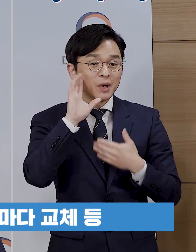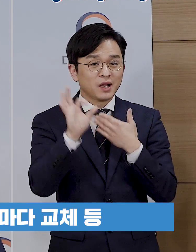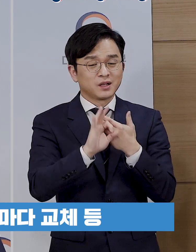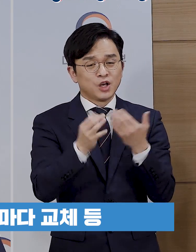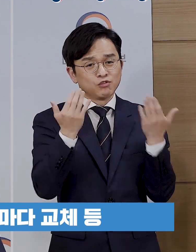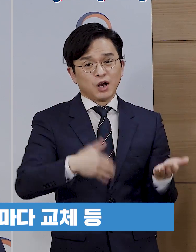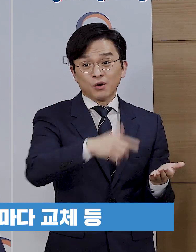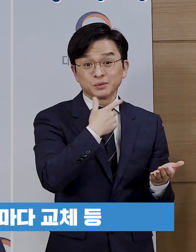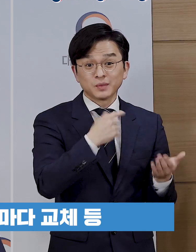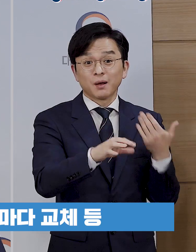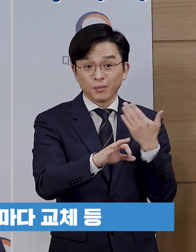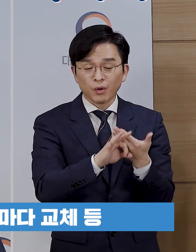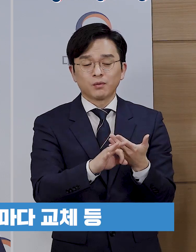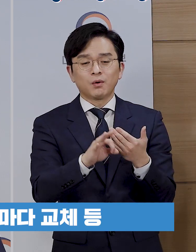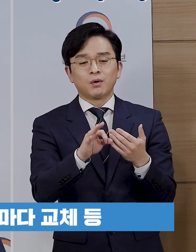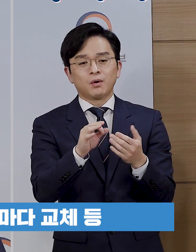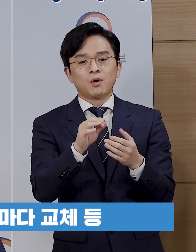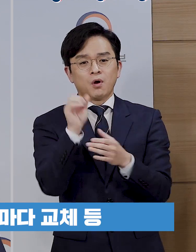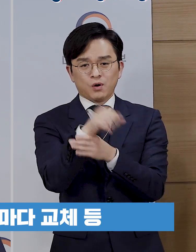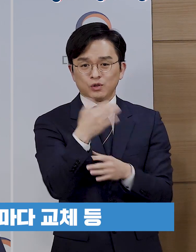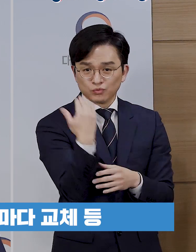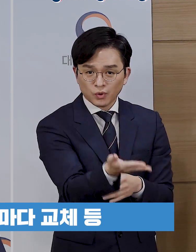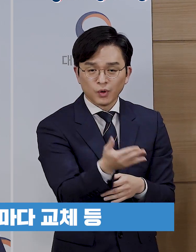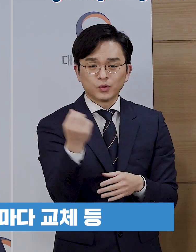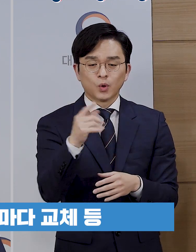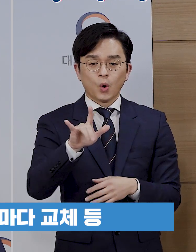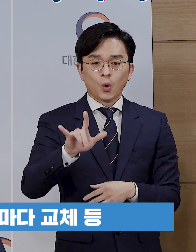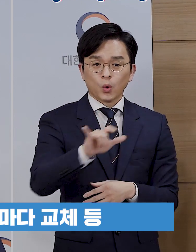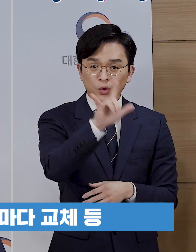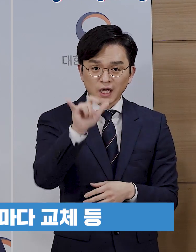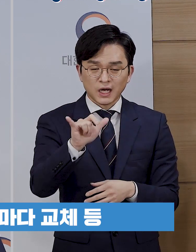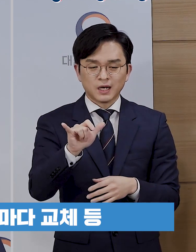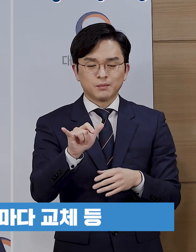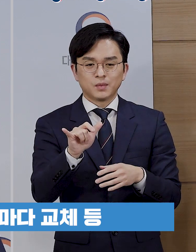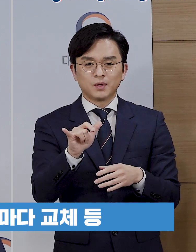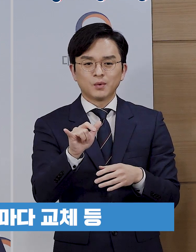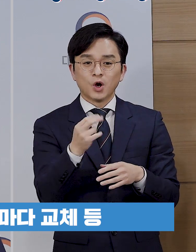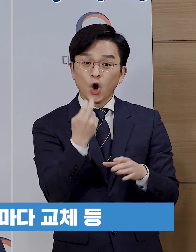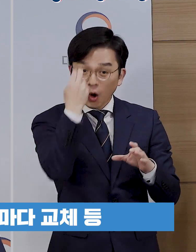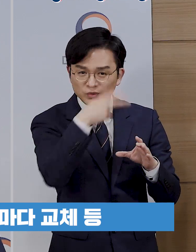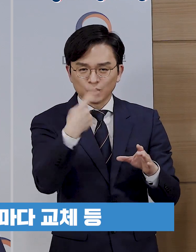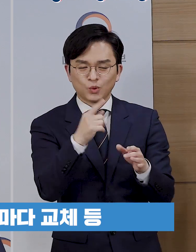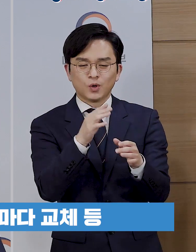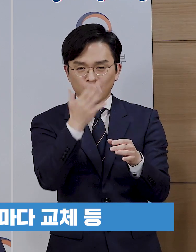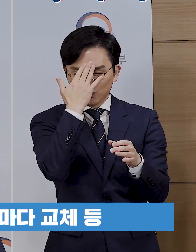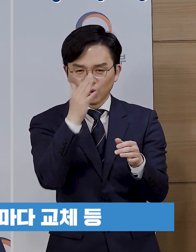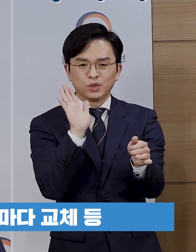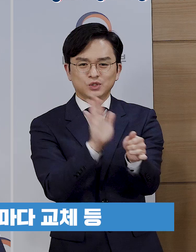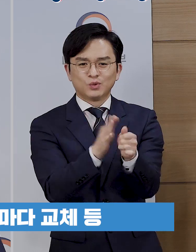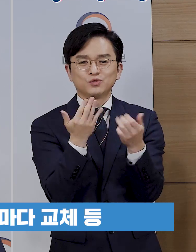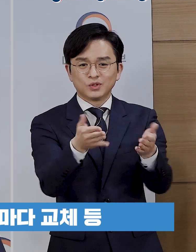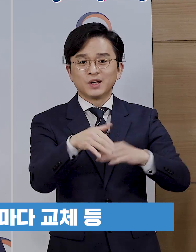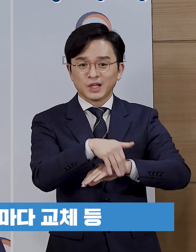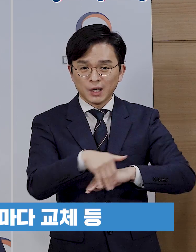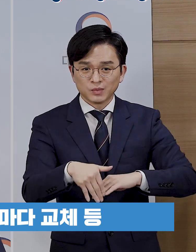2주간의 유급 자기 모니터링 기간을 부여하고 코로나19 진단검사를 지원할